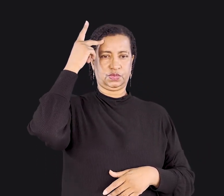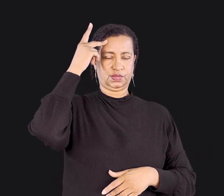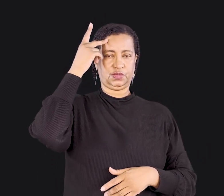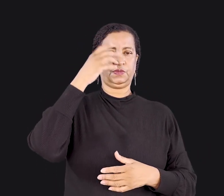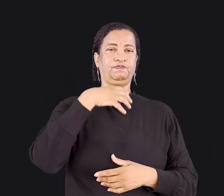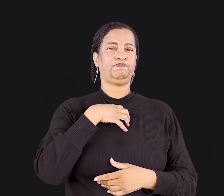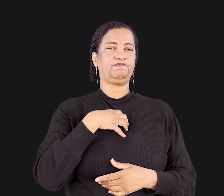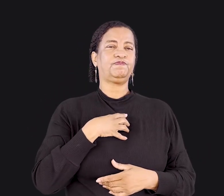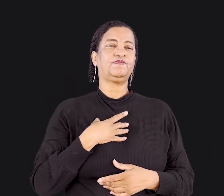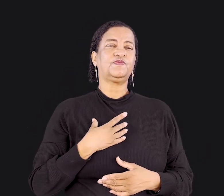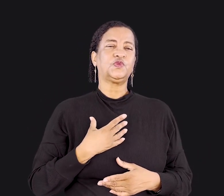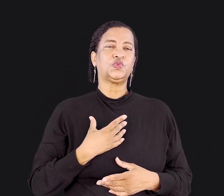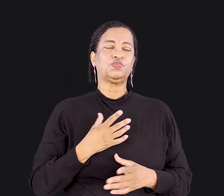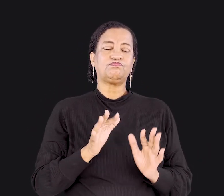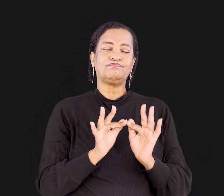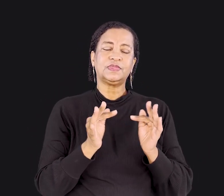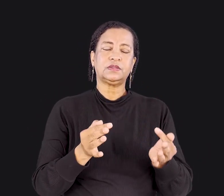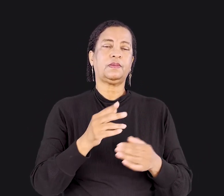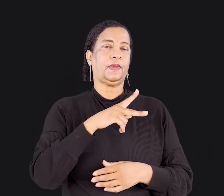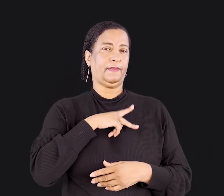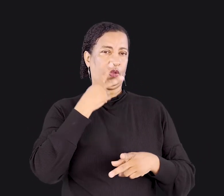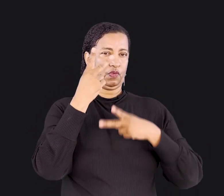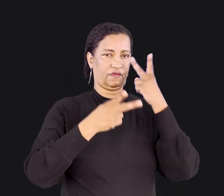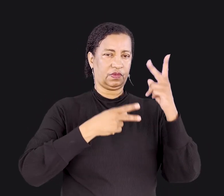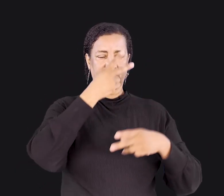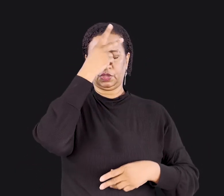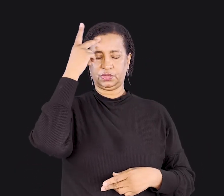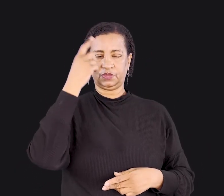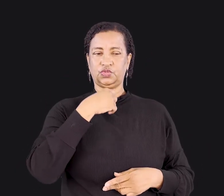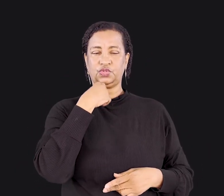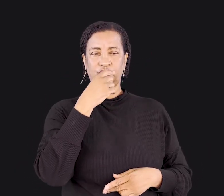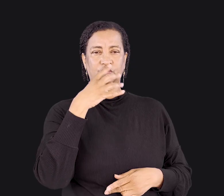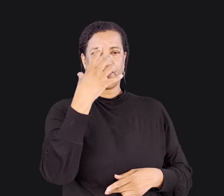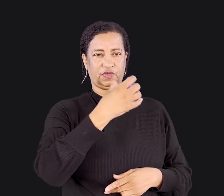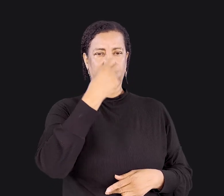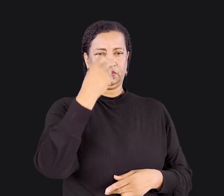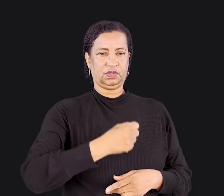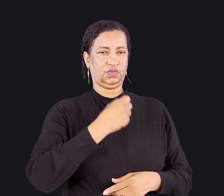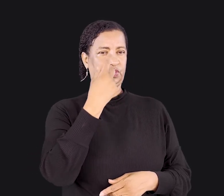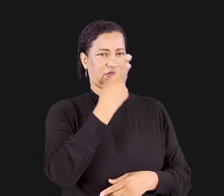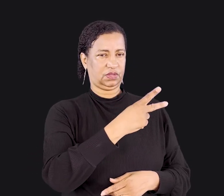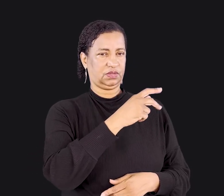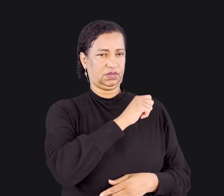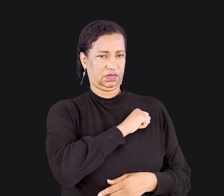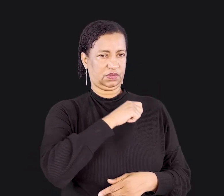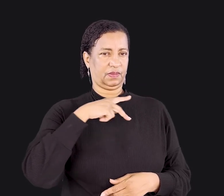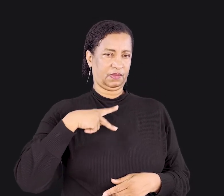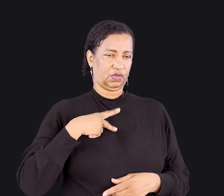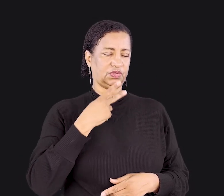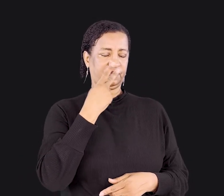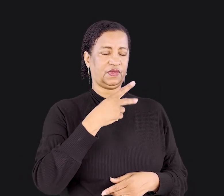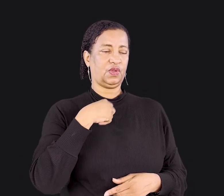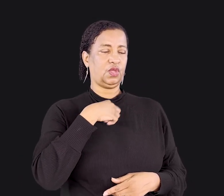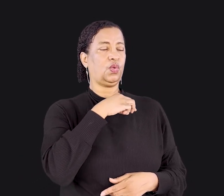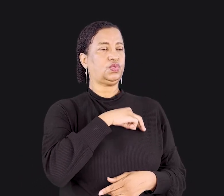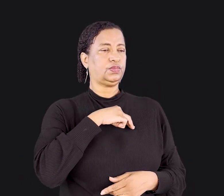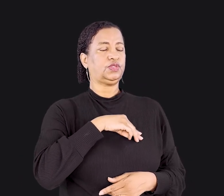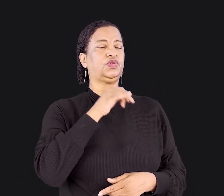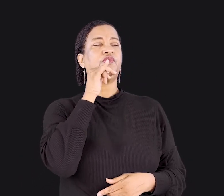De maneira sutil, Paulo disse àqueles que questionaram sua autoridade apostólica o seguinte: eu sou um ministro e vou dizer a você